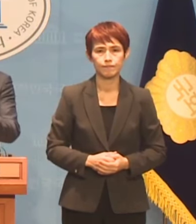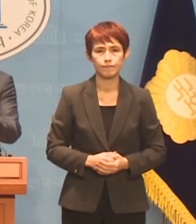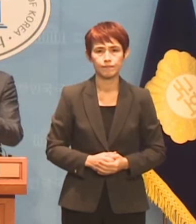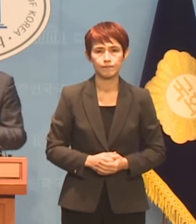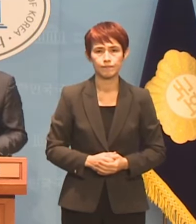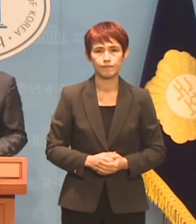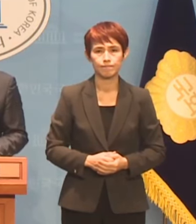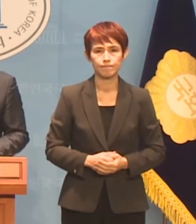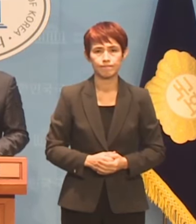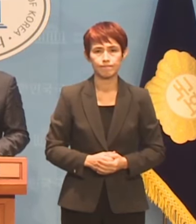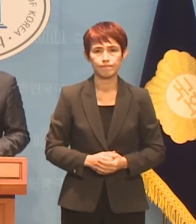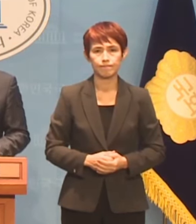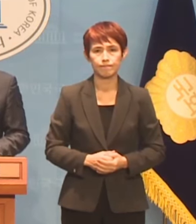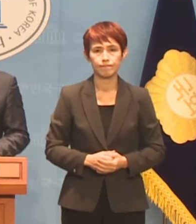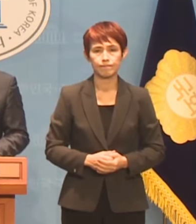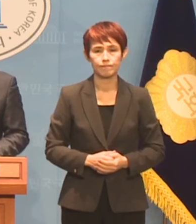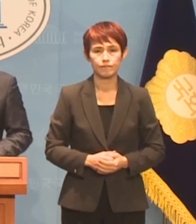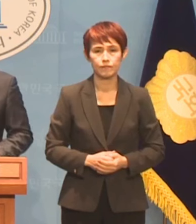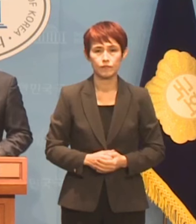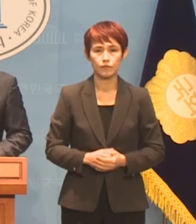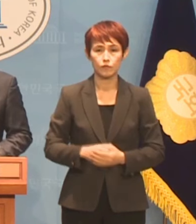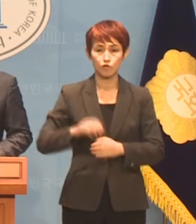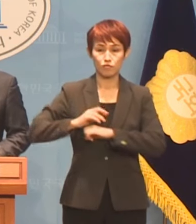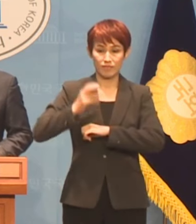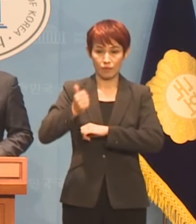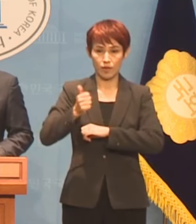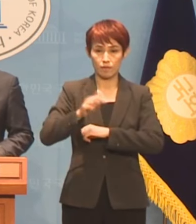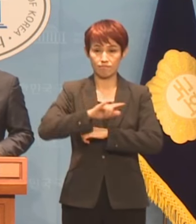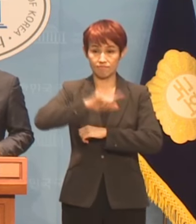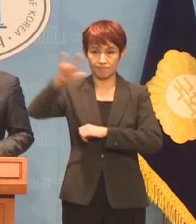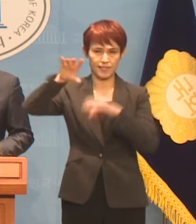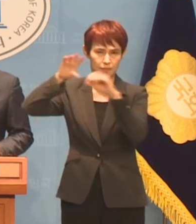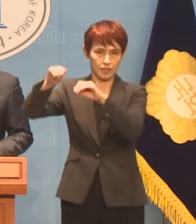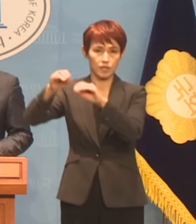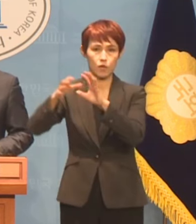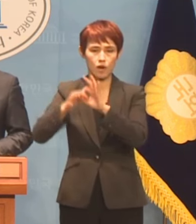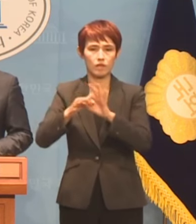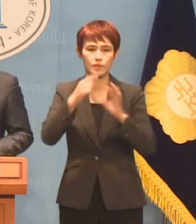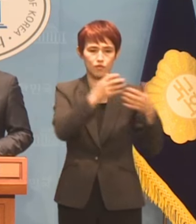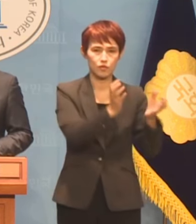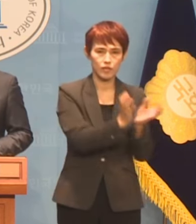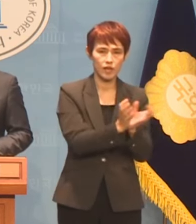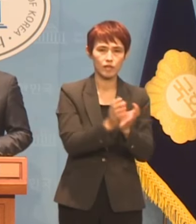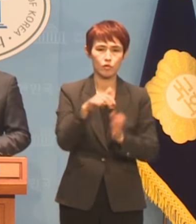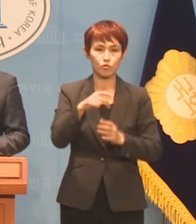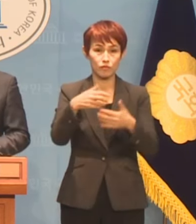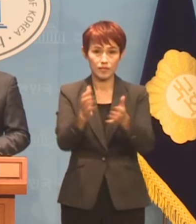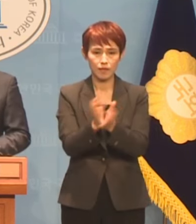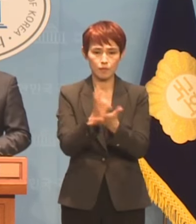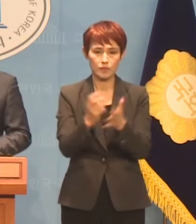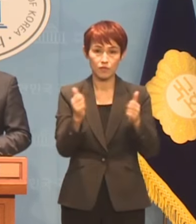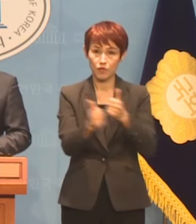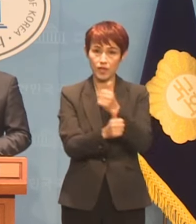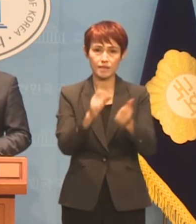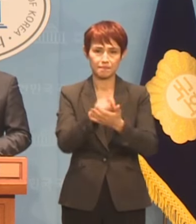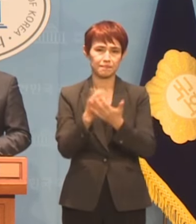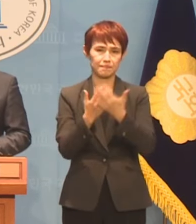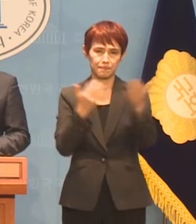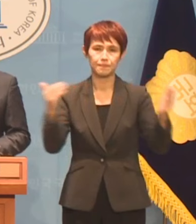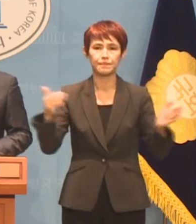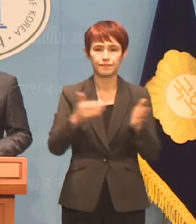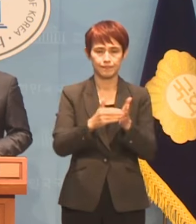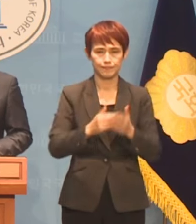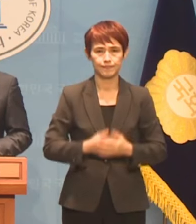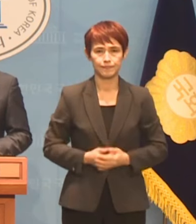네, 이상 김용현 전 장관 출국 금지에 대한 더불어민주당 조국혁신당 법사위원회 기자회견을 마치도록